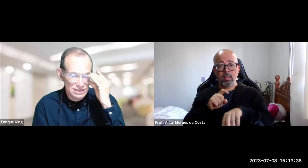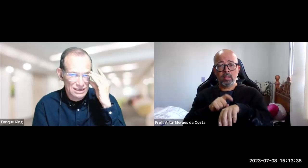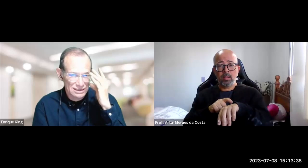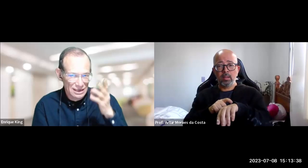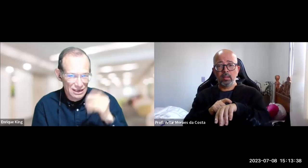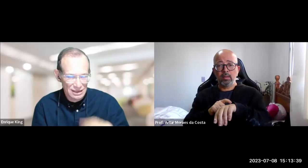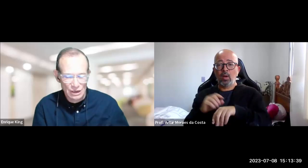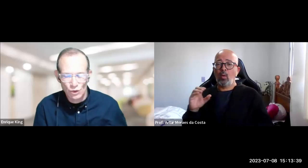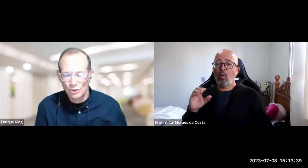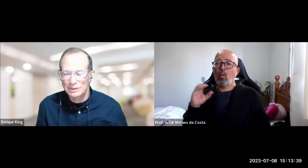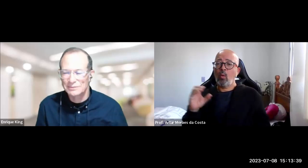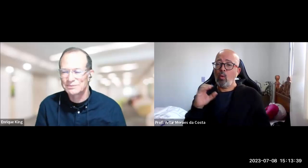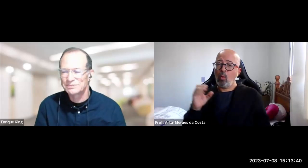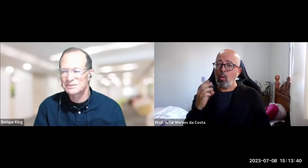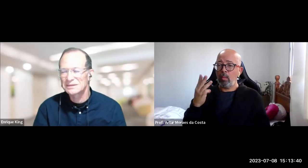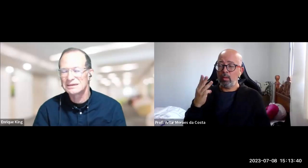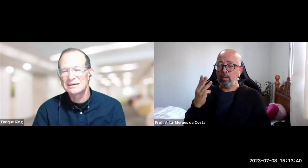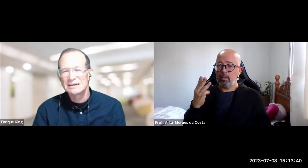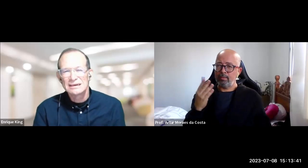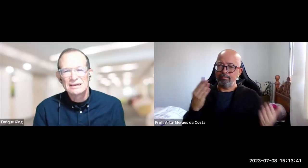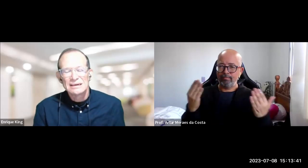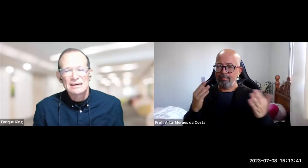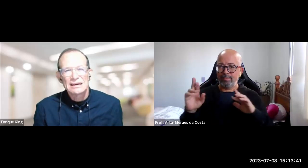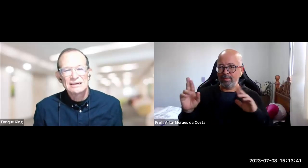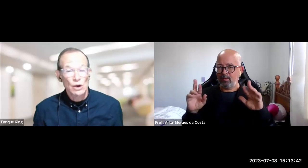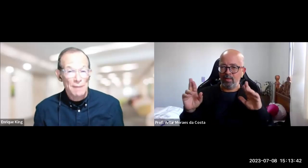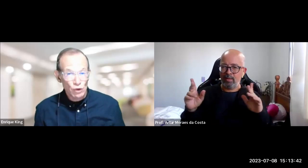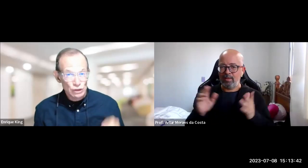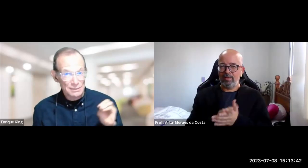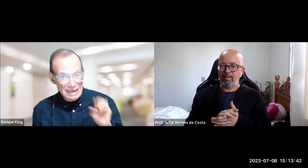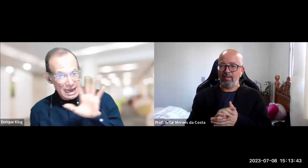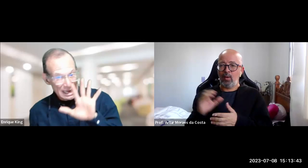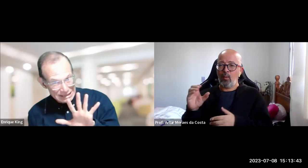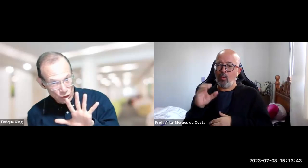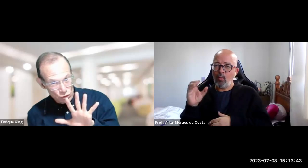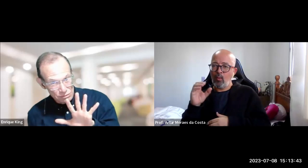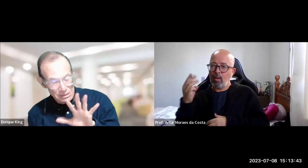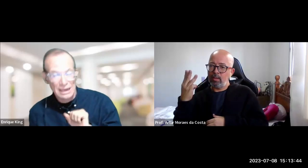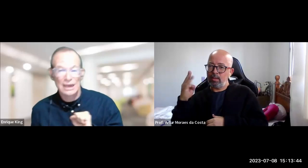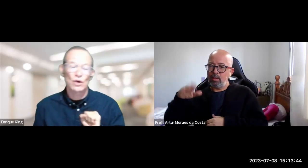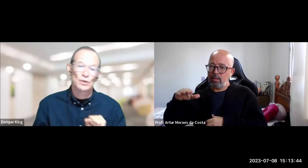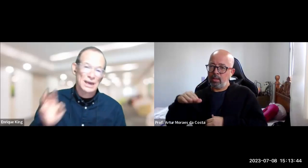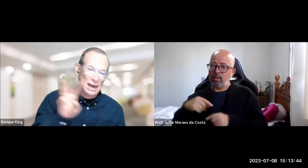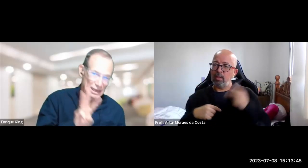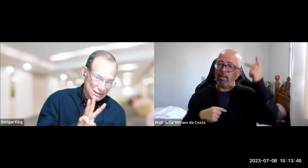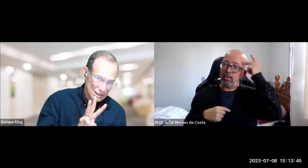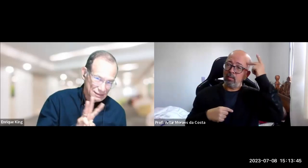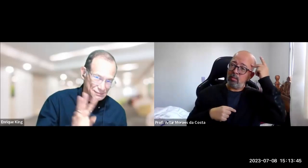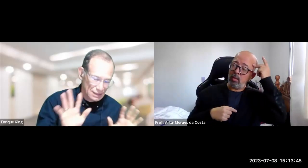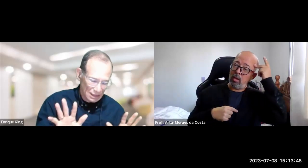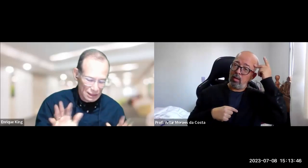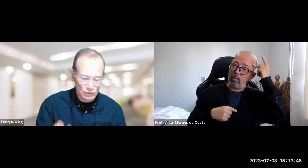los que están en en Colombia en Sao Paulo termina a las 5 en Colombia a las